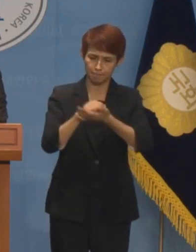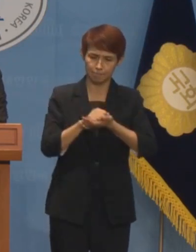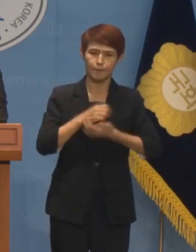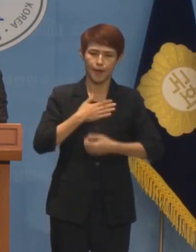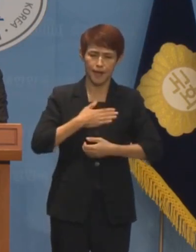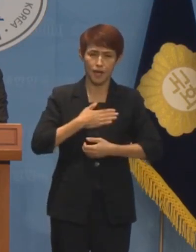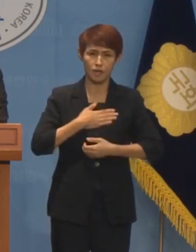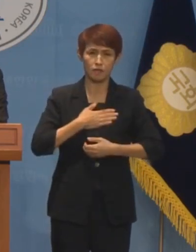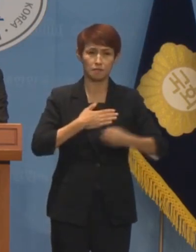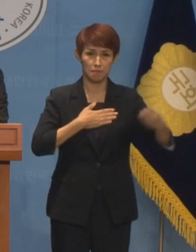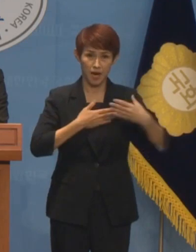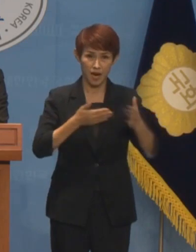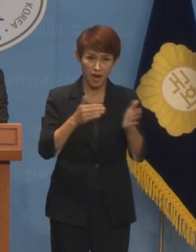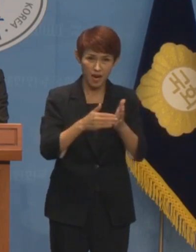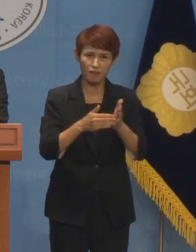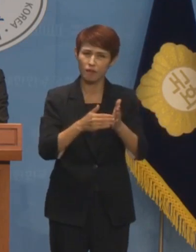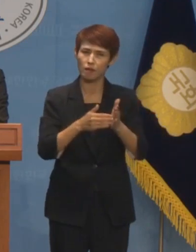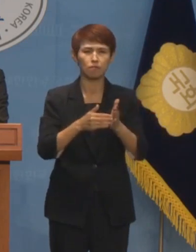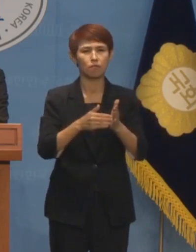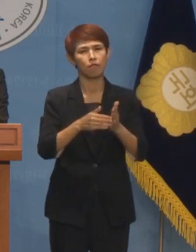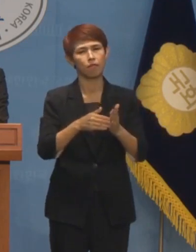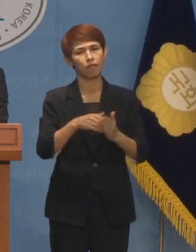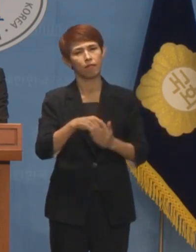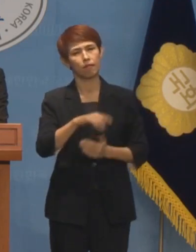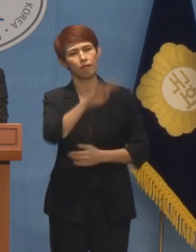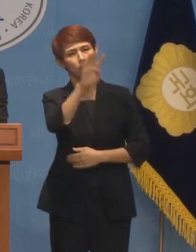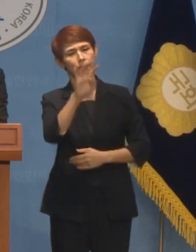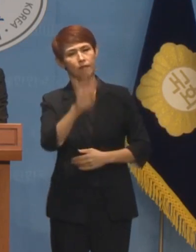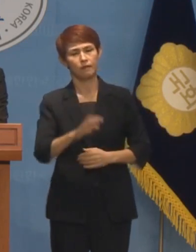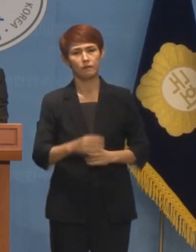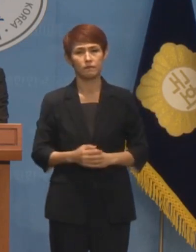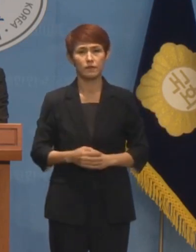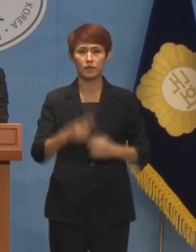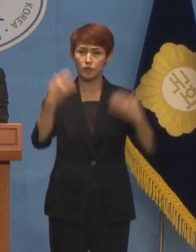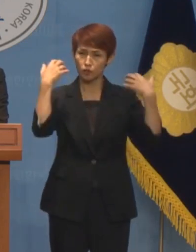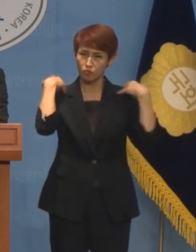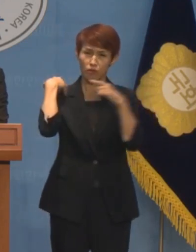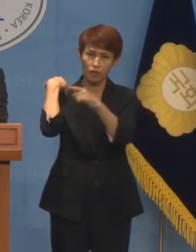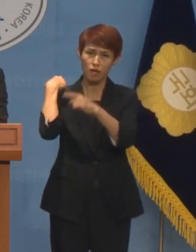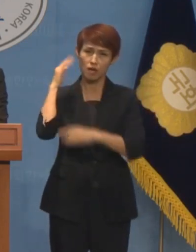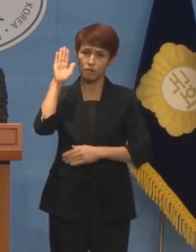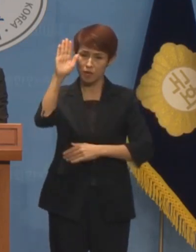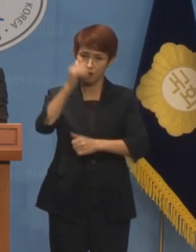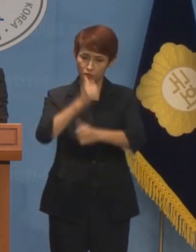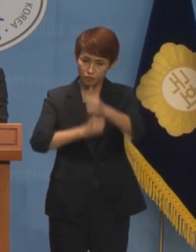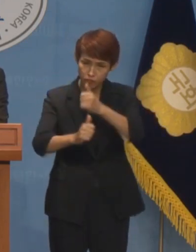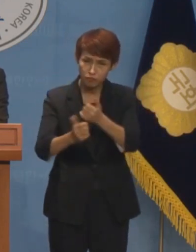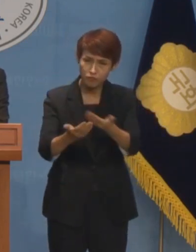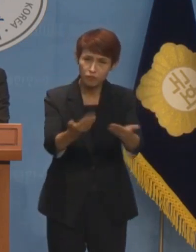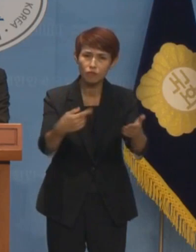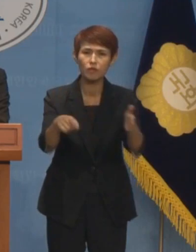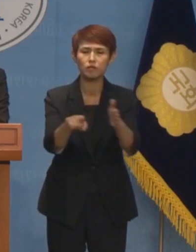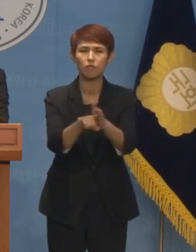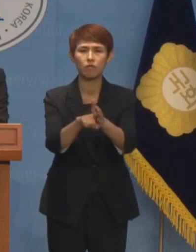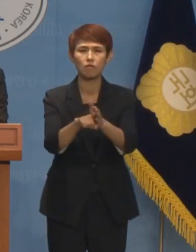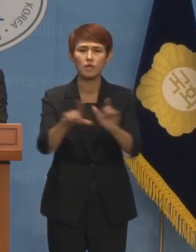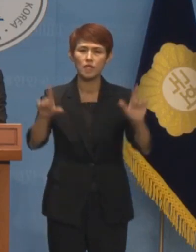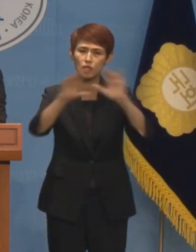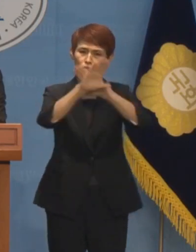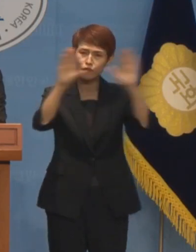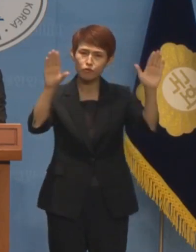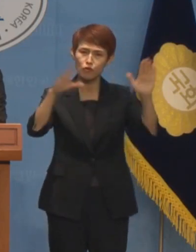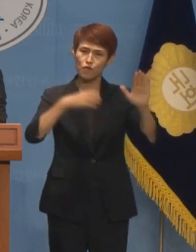했지만 원론에 그칩니다. 이 정부가 미래 세대를 위해 어떠한 기후청사진을